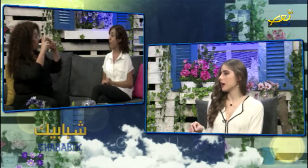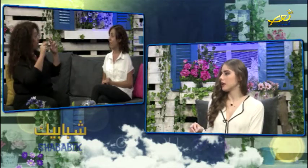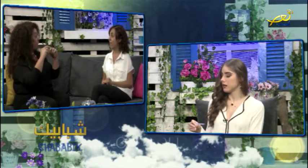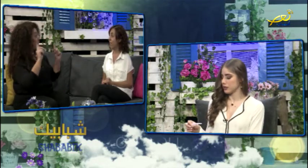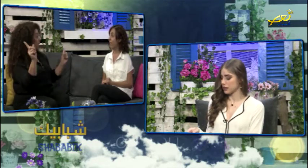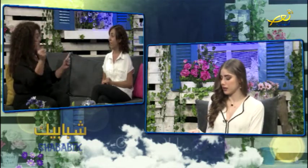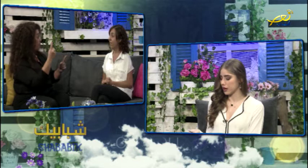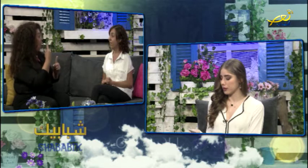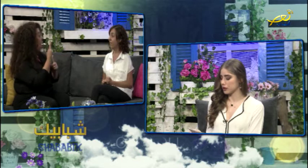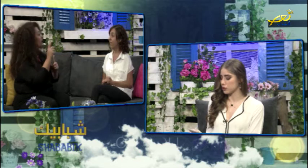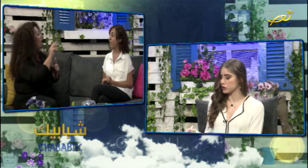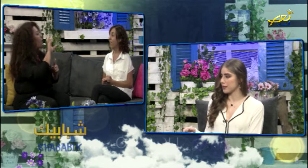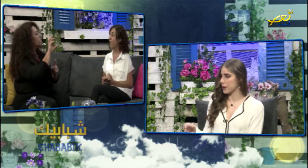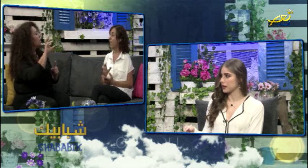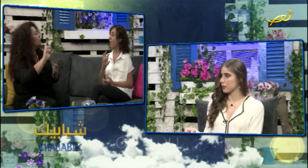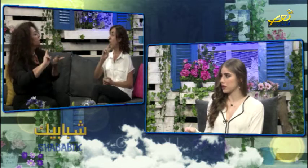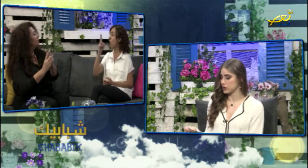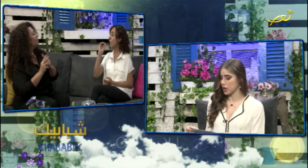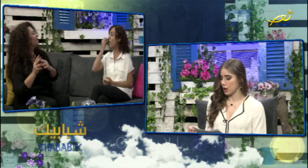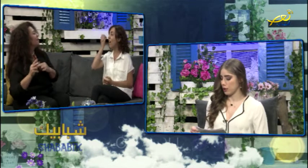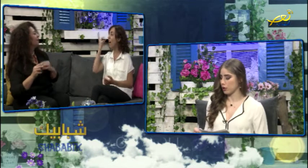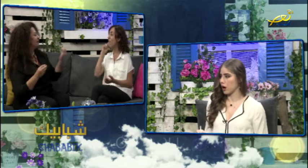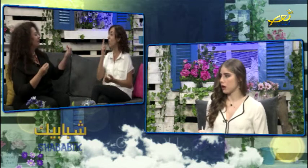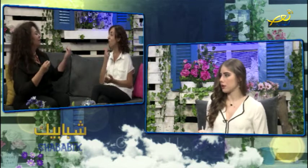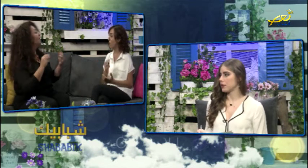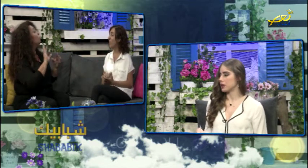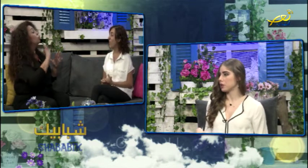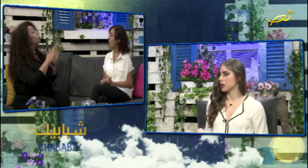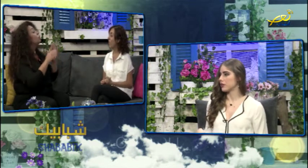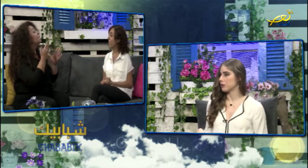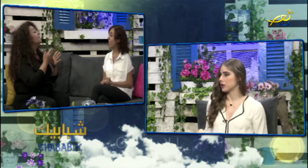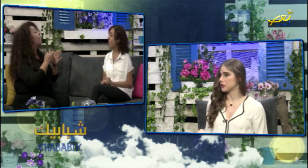هي بتختلف عن بعضها؟ وشو سبب هالتميز باللغة بين مختلف المناطق؟